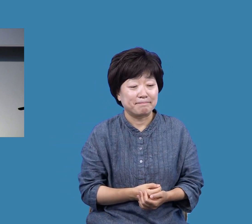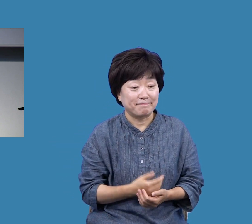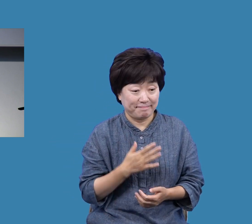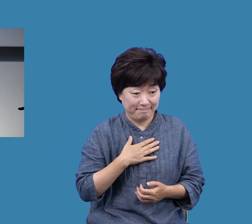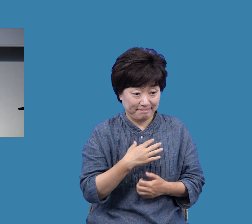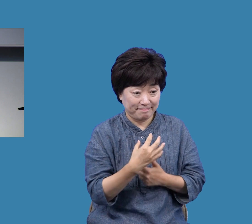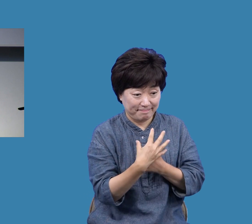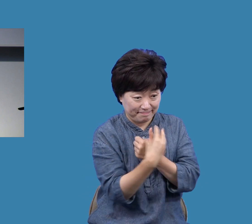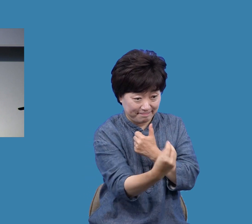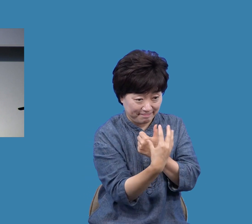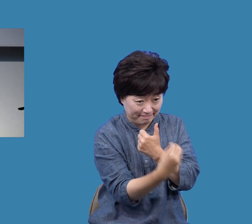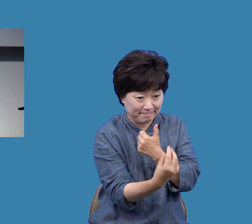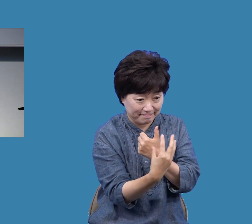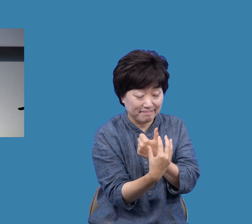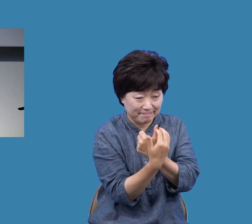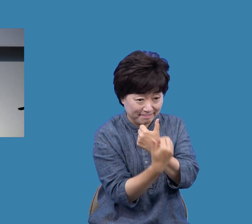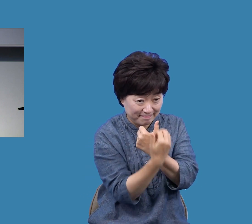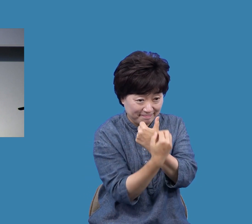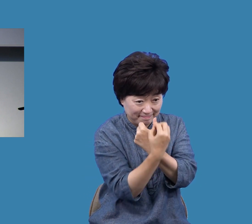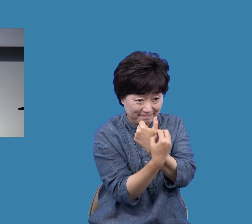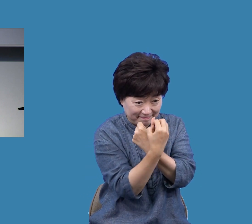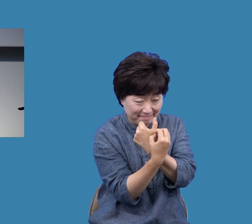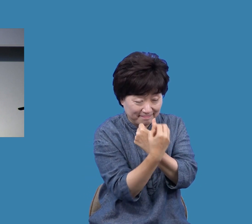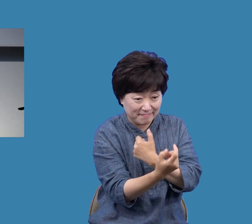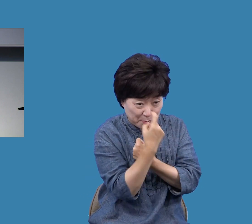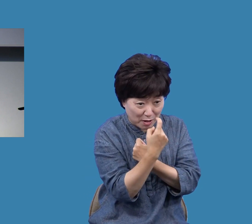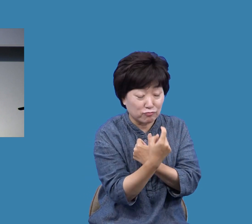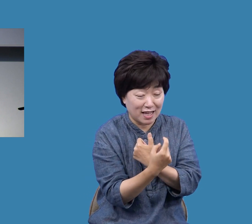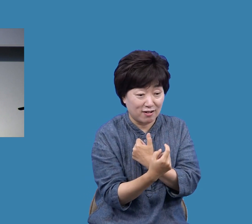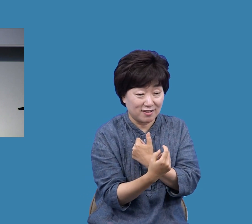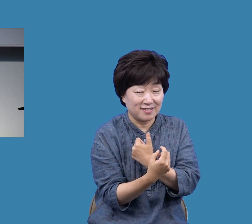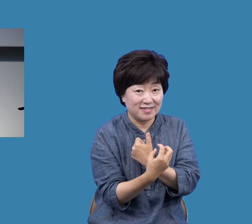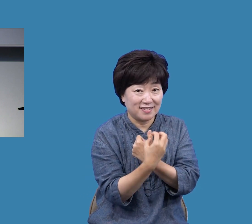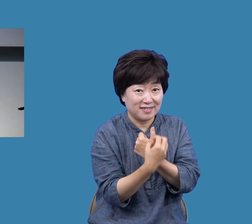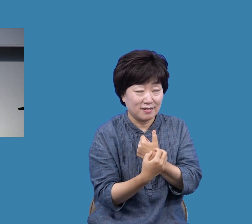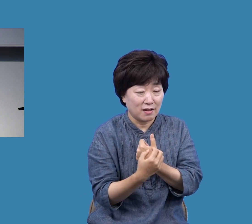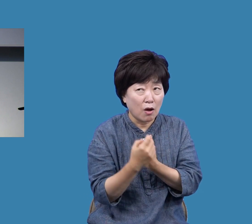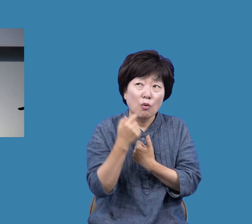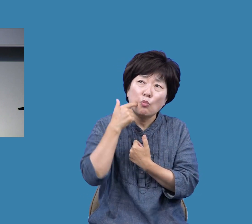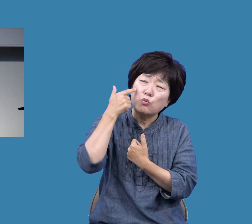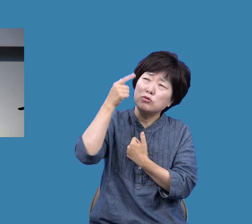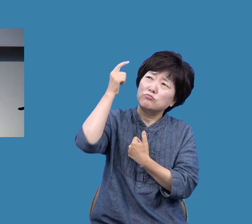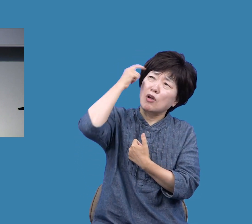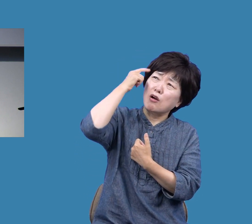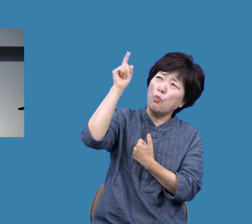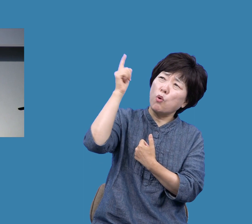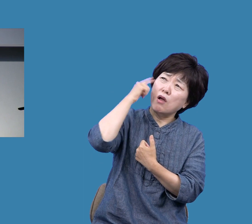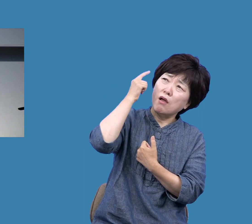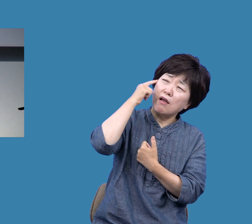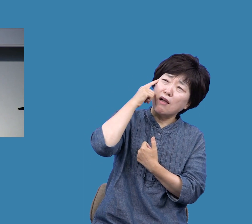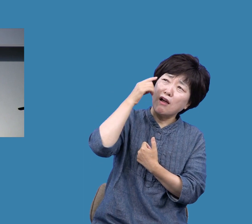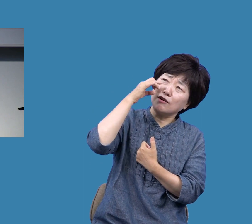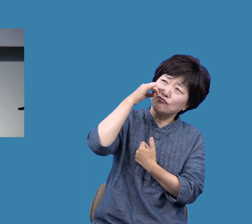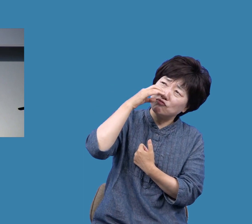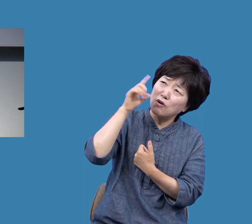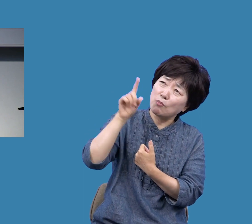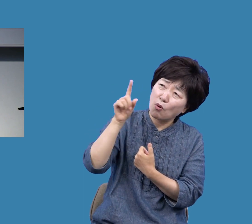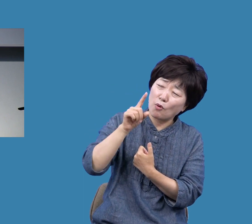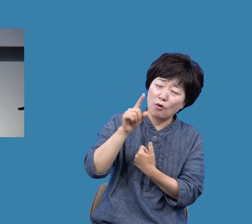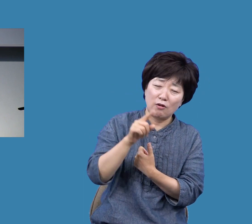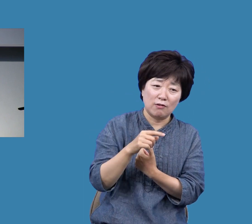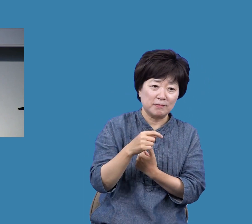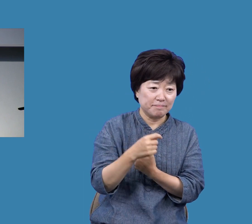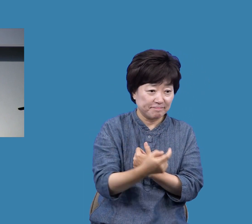배우세요. 이제 목사님은 도대체 왜 저런 생각을 하셨을까? 좀 궁금해하시고